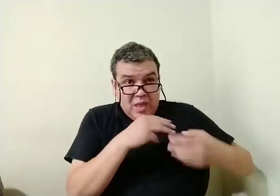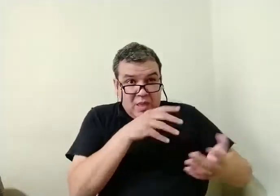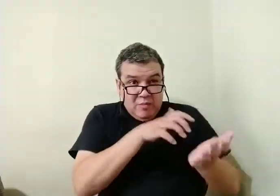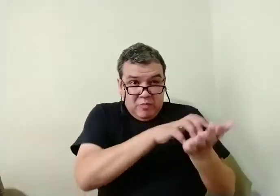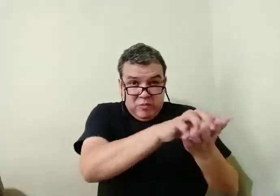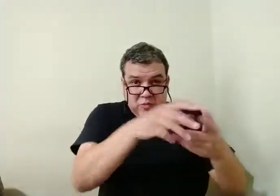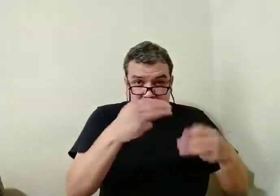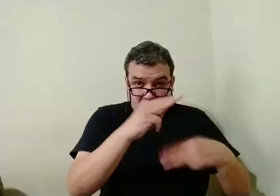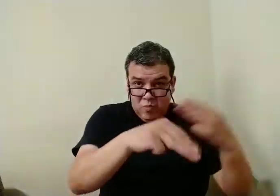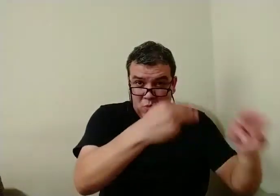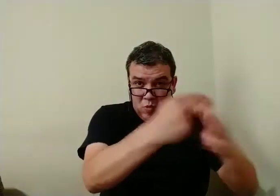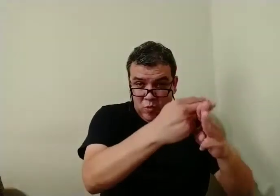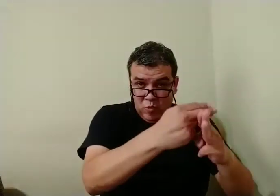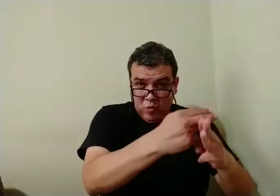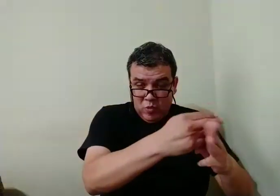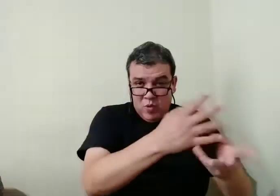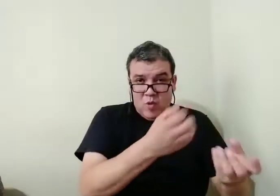recursos muy limitados.